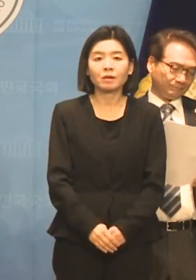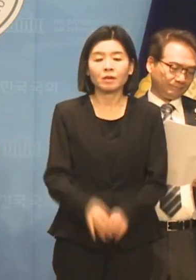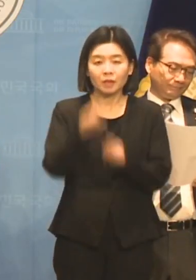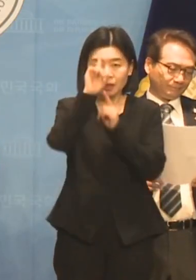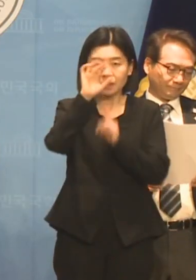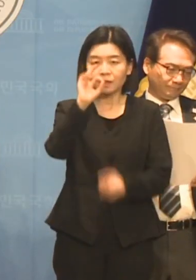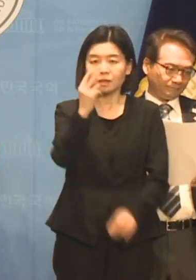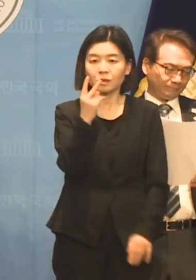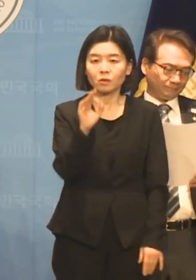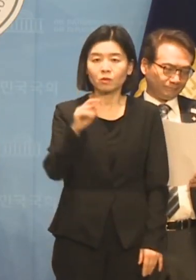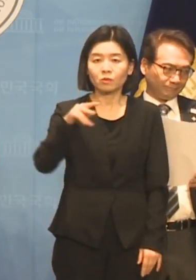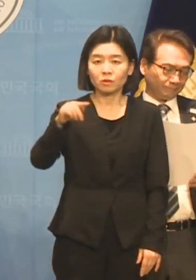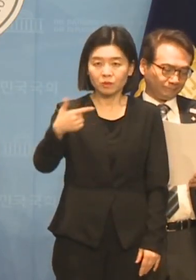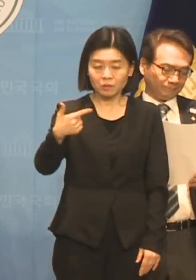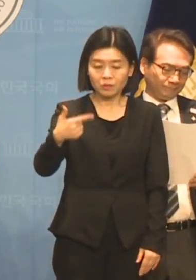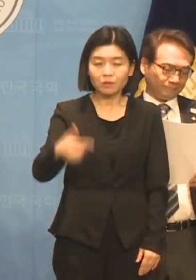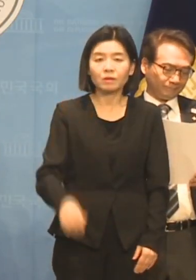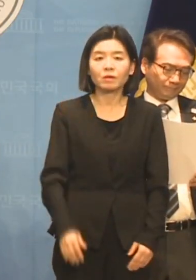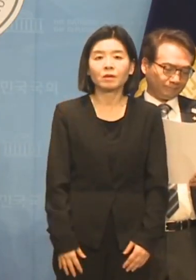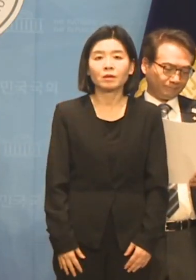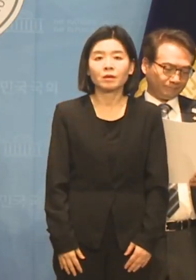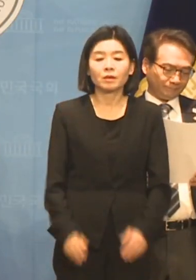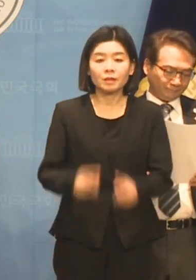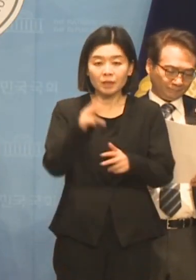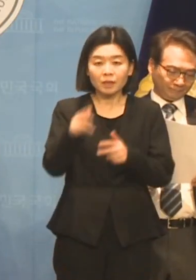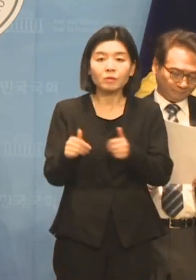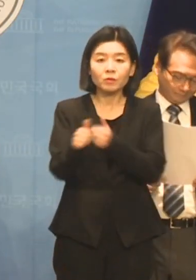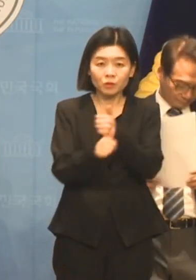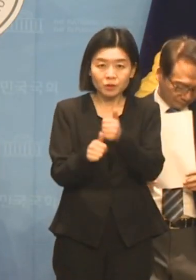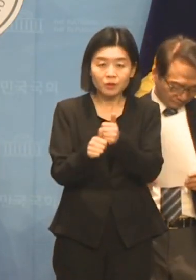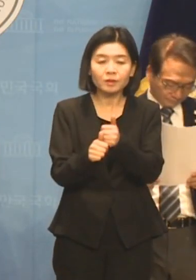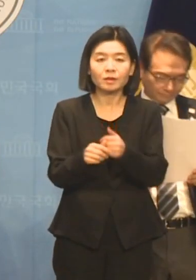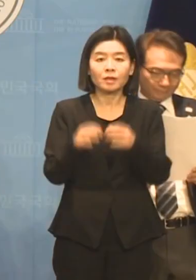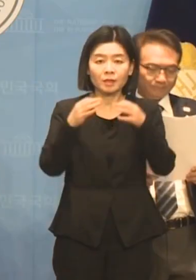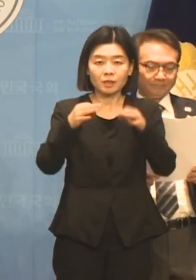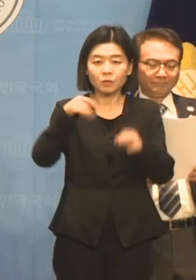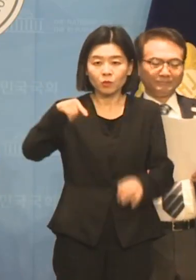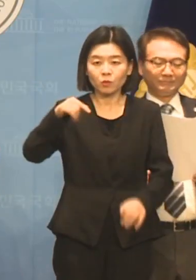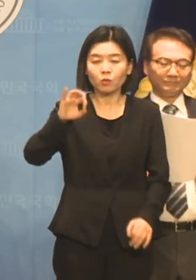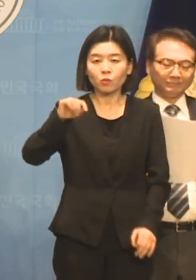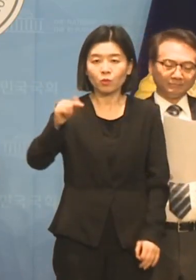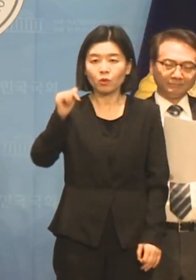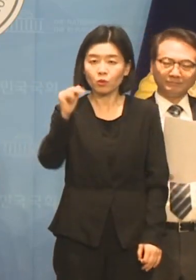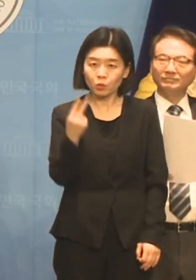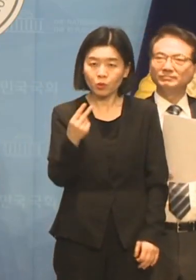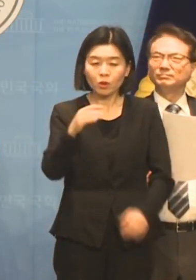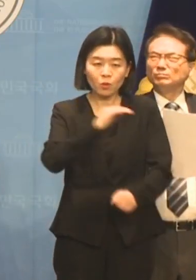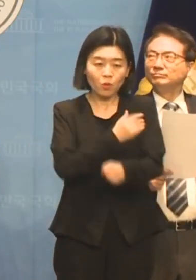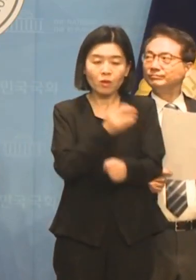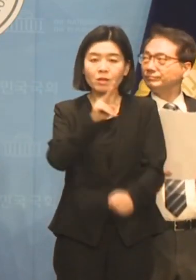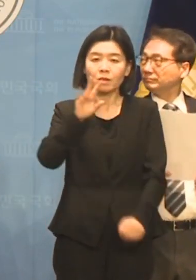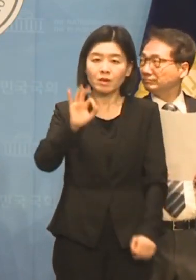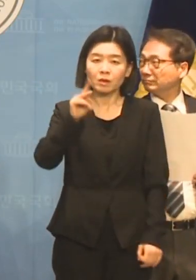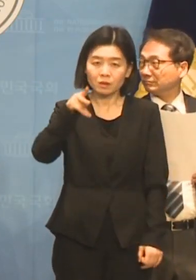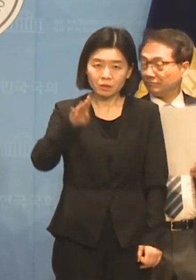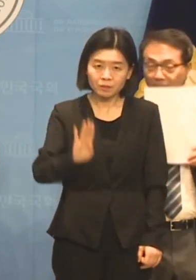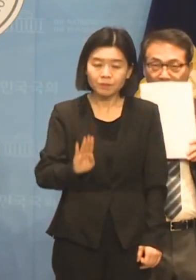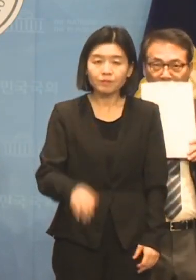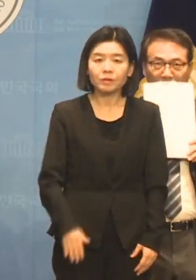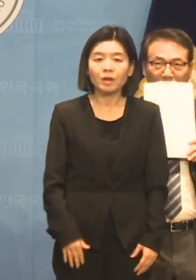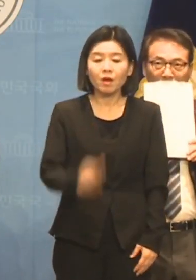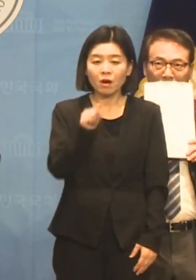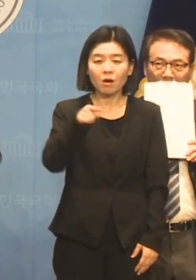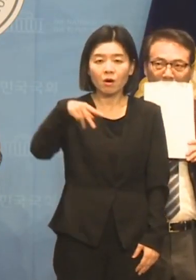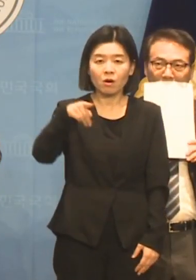이용선 의원님 오셨습니다. 산자위 간사이신 김원희 의원님 오셨습니다. 권양엽 의원님 오셨습니다.